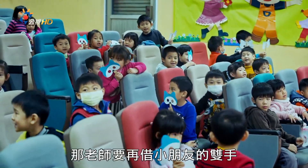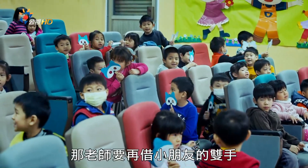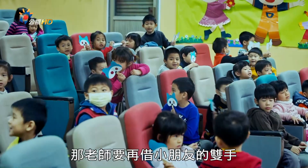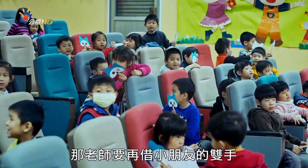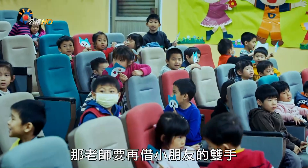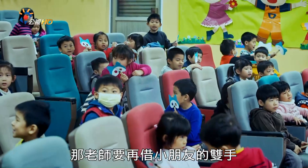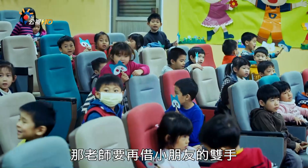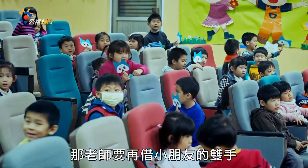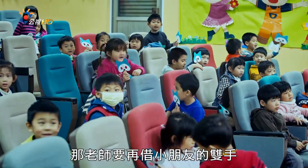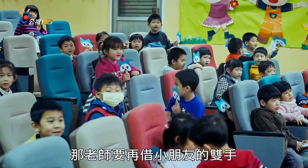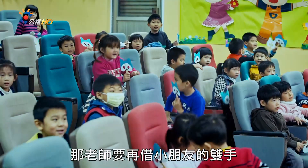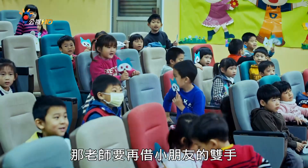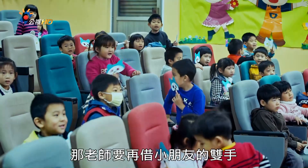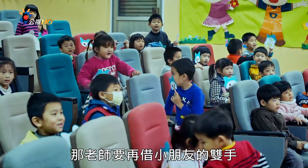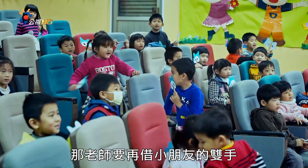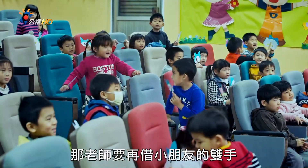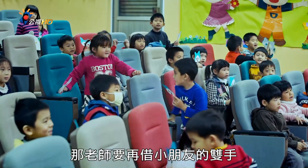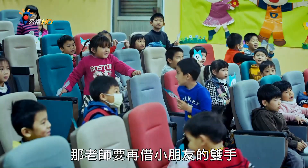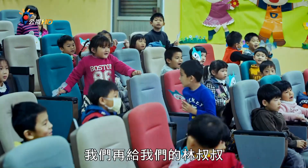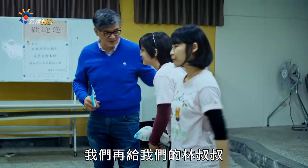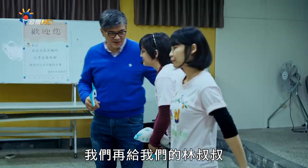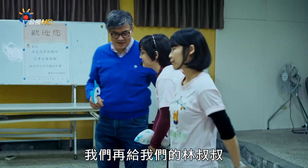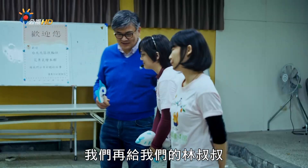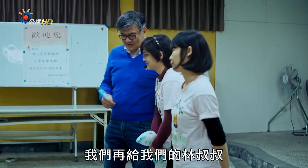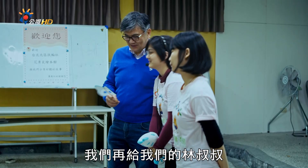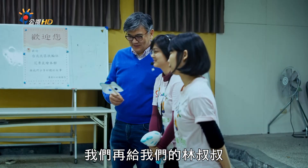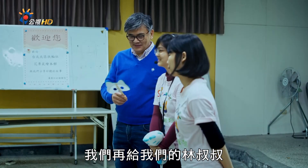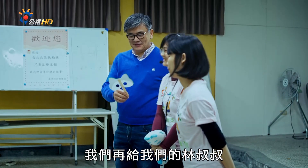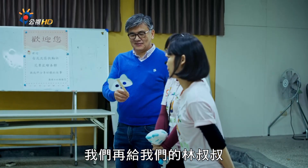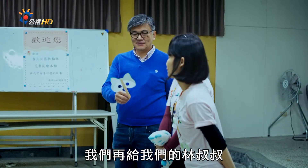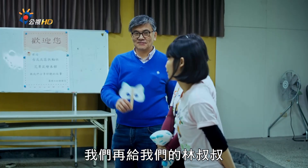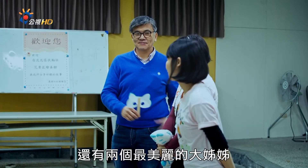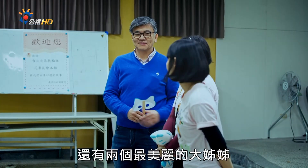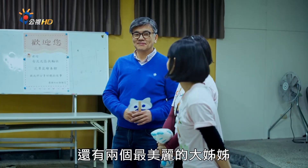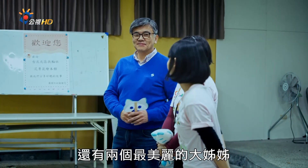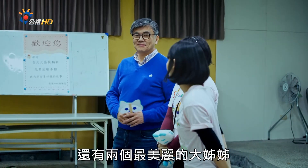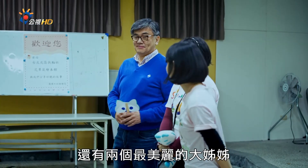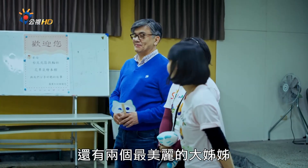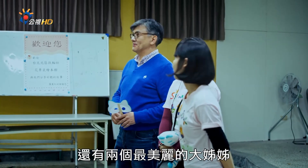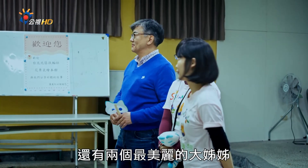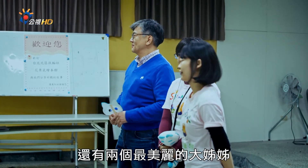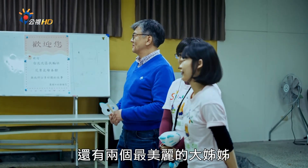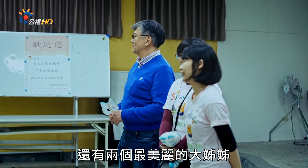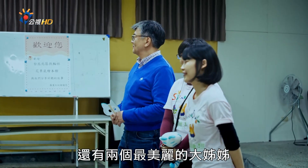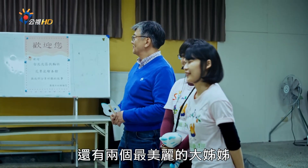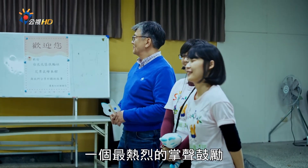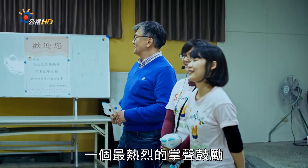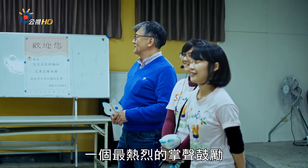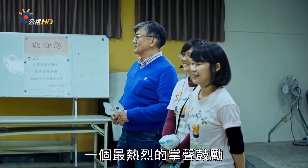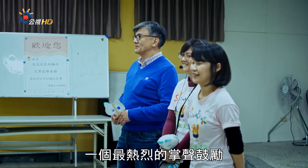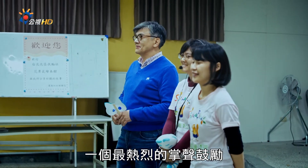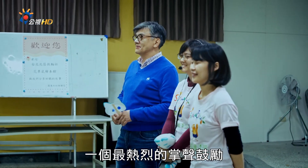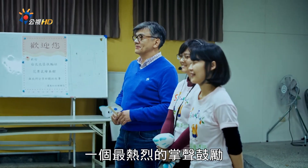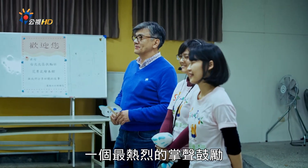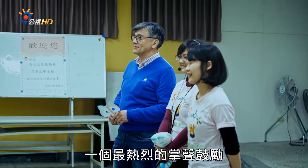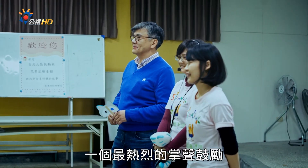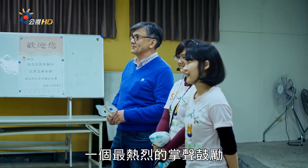绍一下的双手，我们再给我们的林叔叔。最美丽的大姐姐，一个最热烈的掌声鼓